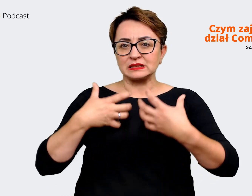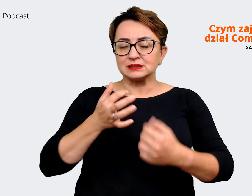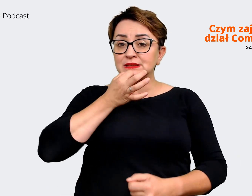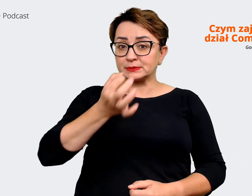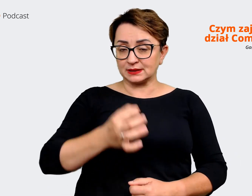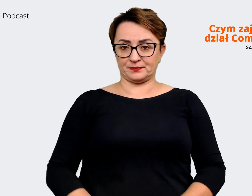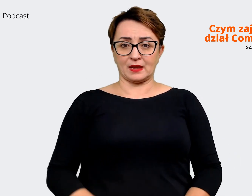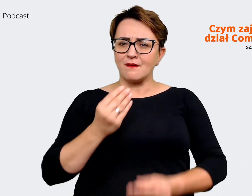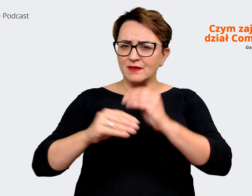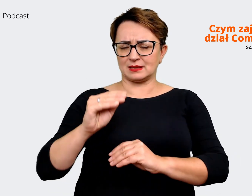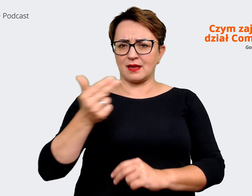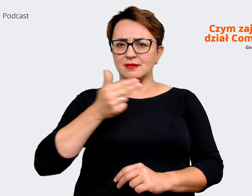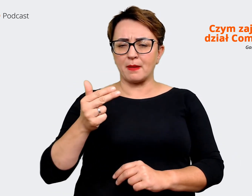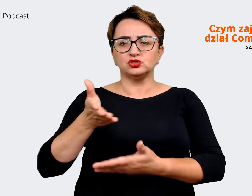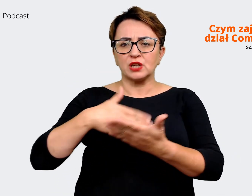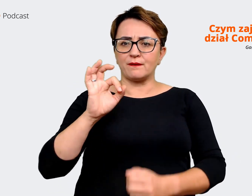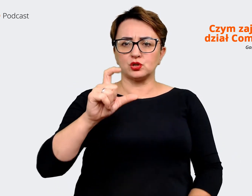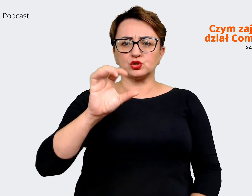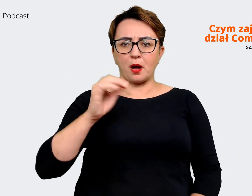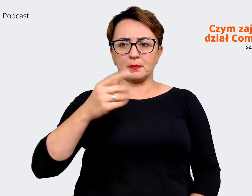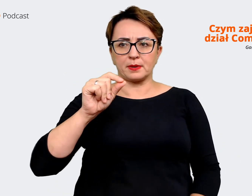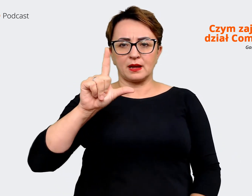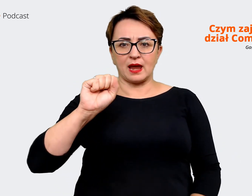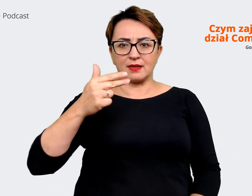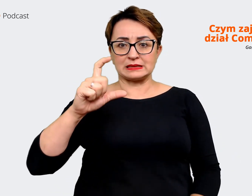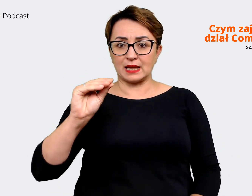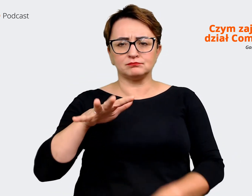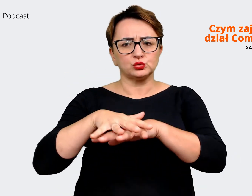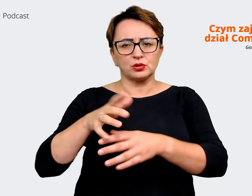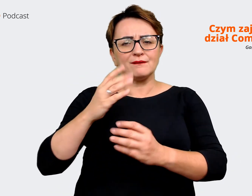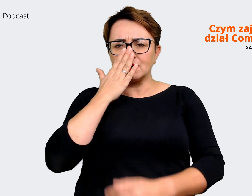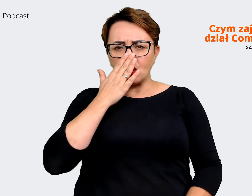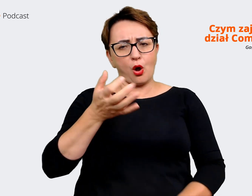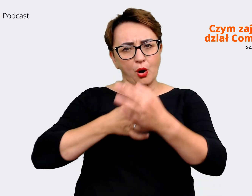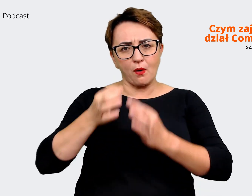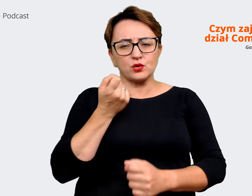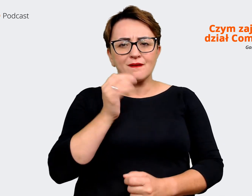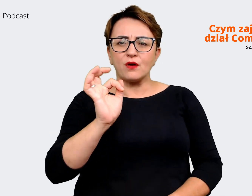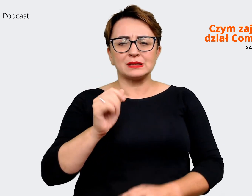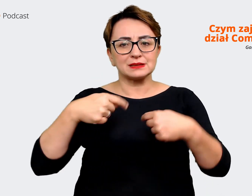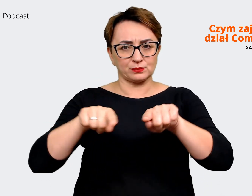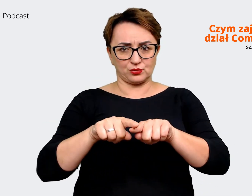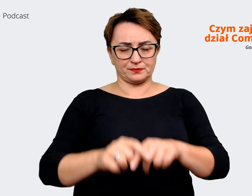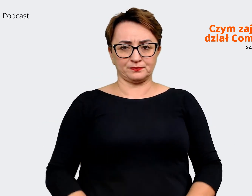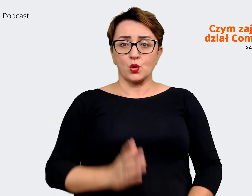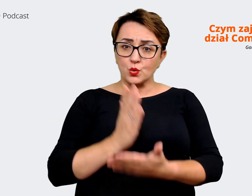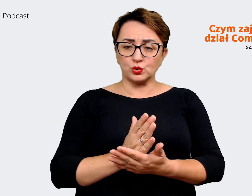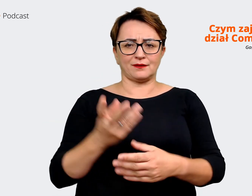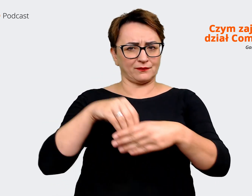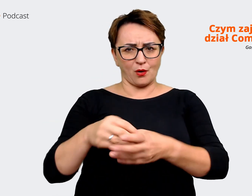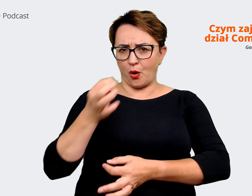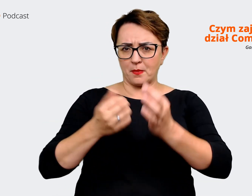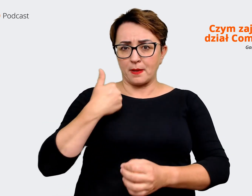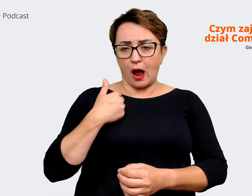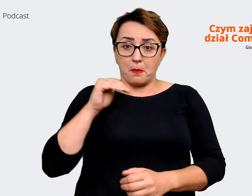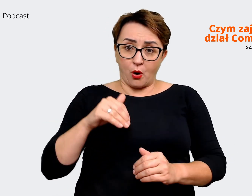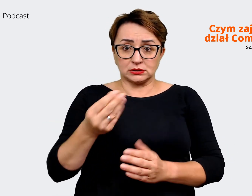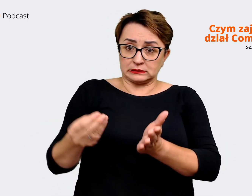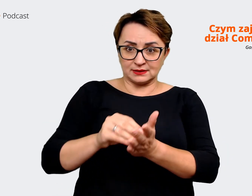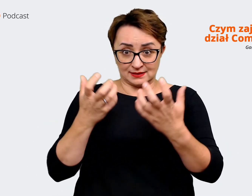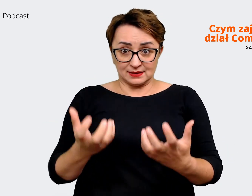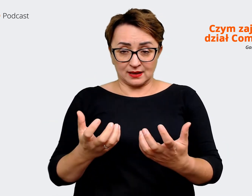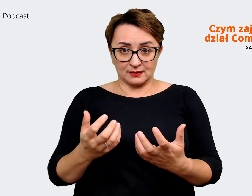chciałem zapytać też więcej na temat działu compliance, jaka jest struktura, żebyś opowiedział trochę o swoim zespole. Tu już tutaj zawarłeś, chyba że